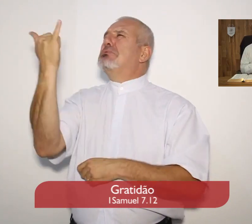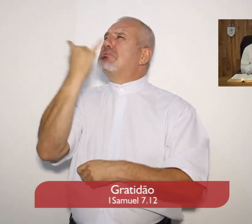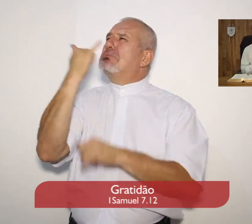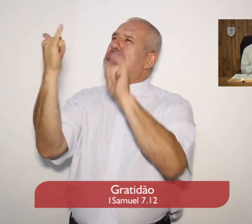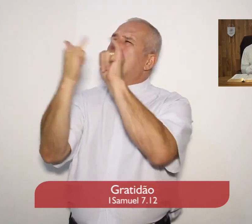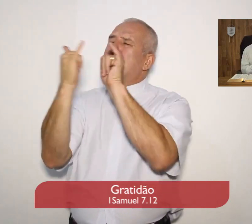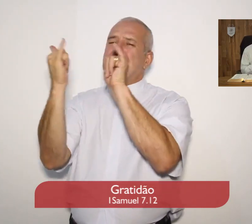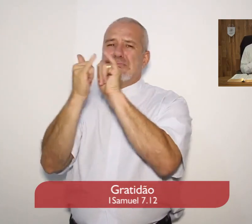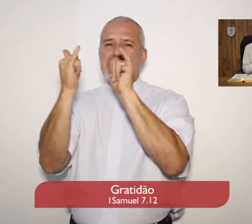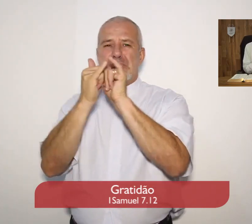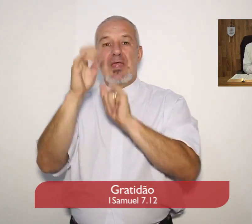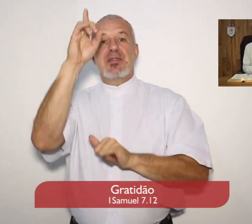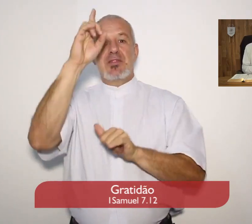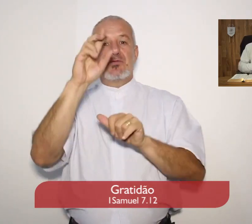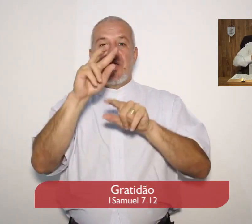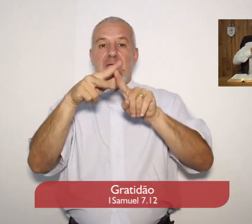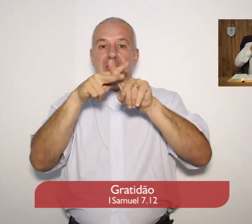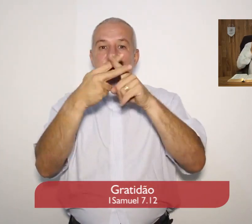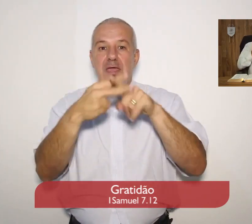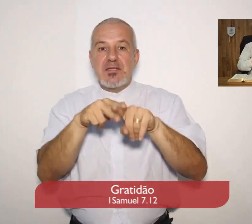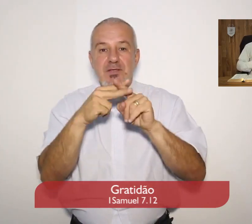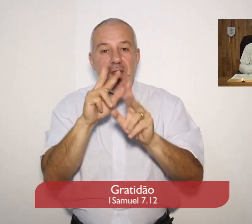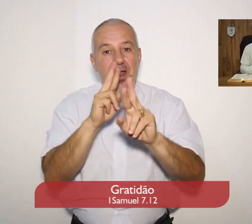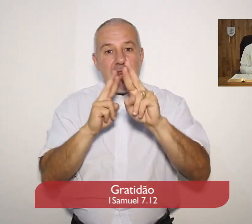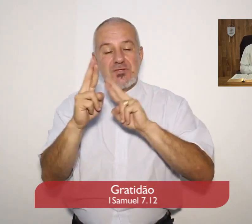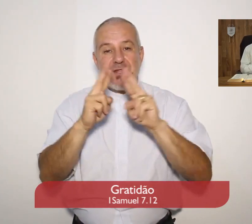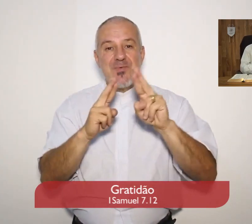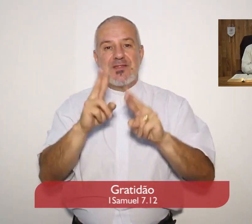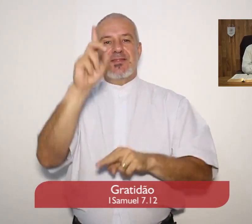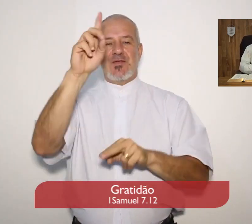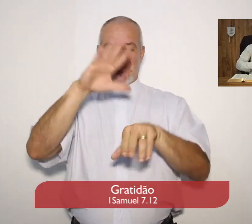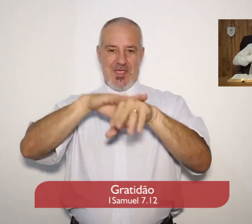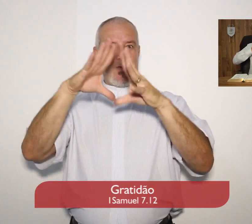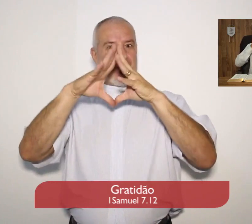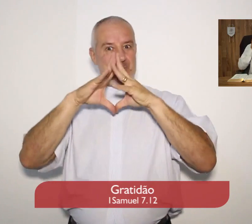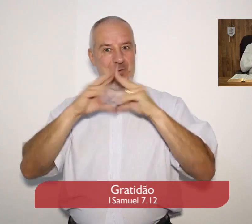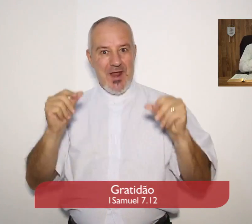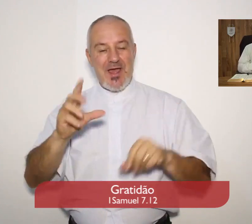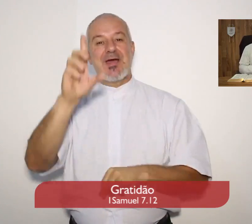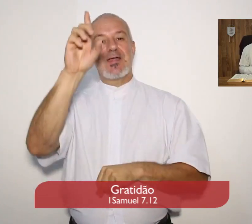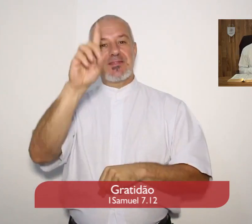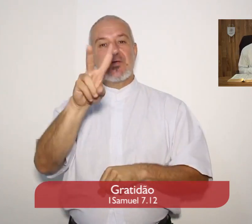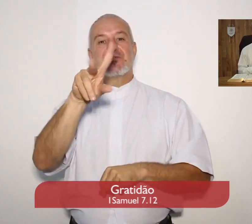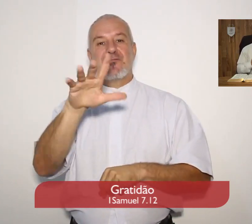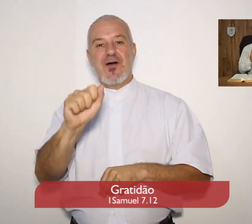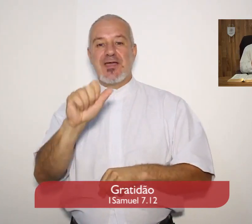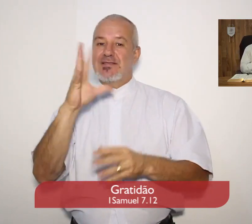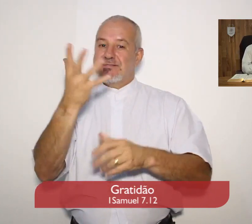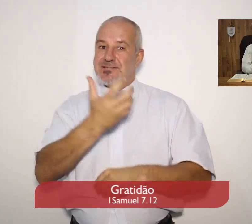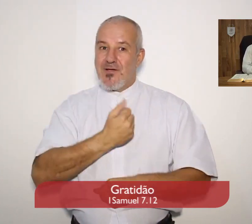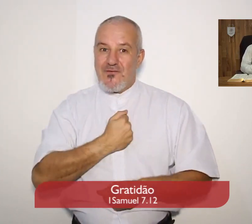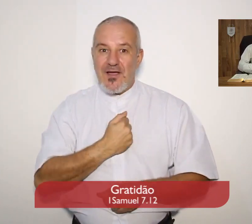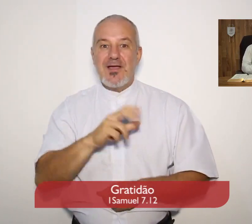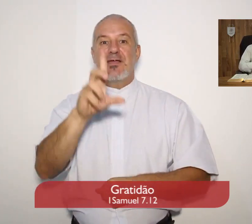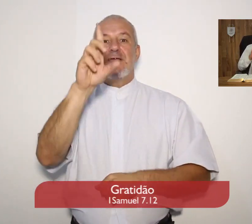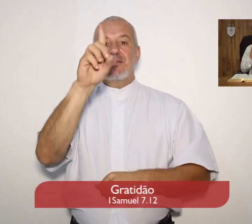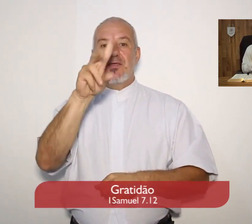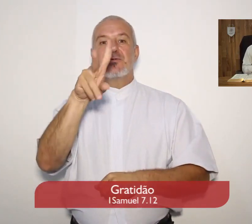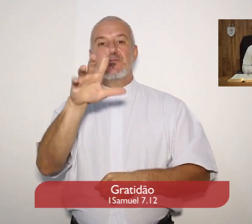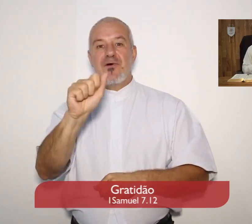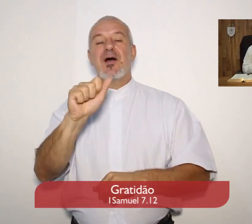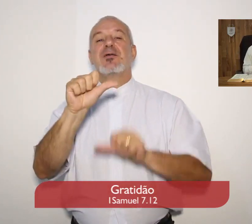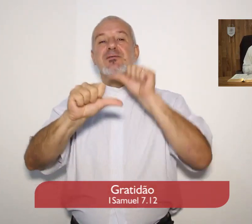restaurar relacionamentos, no qual Deus quer ministrar cura, no qual Deus quer ministrar salvação, no qual Deus